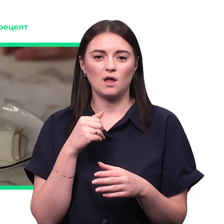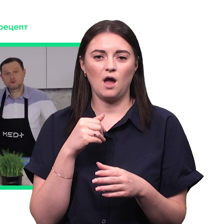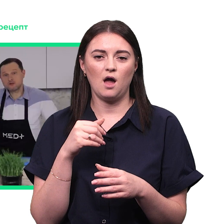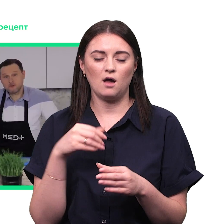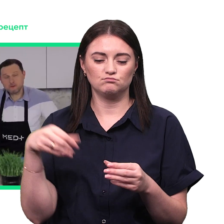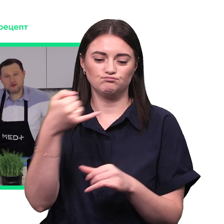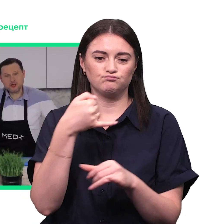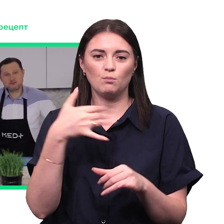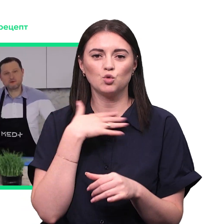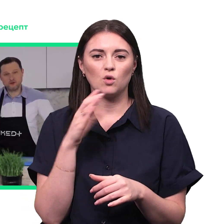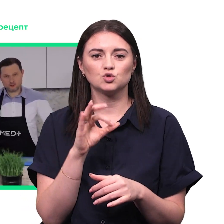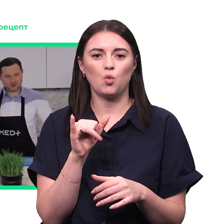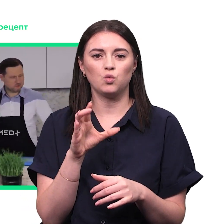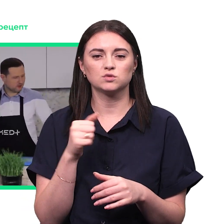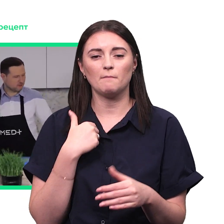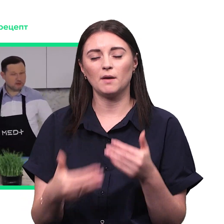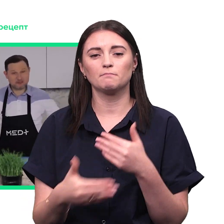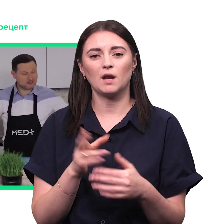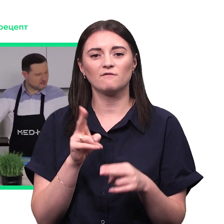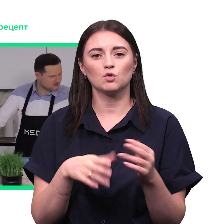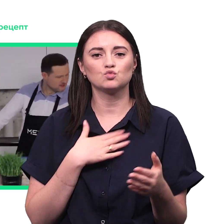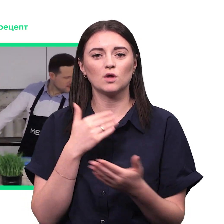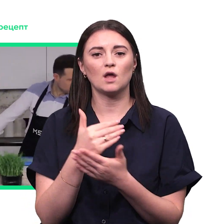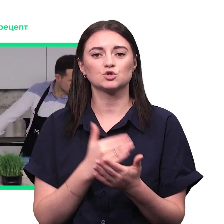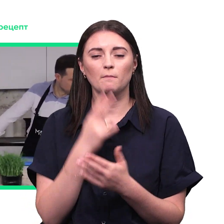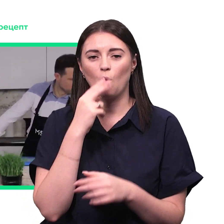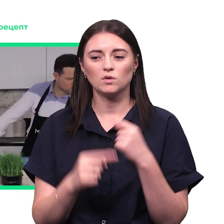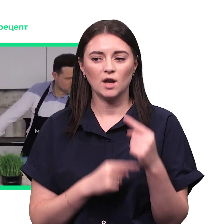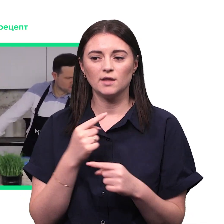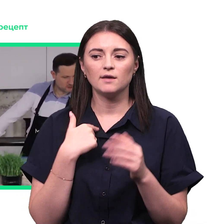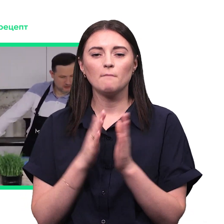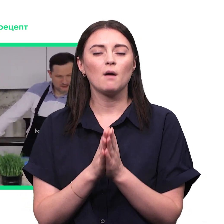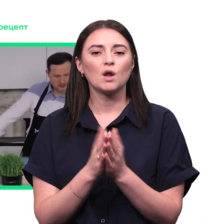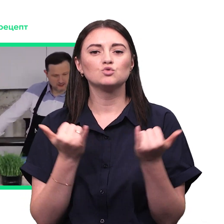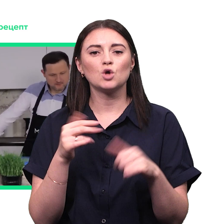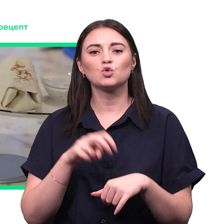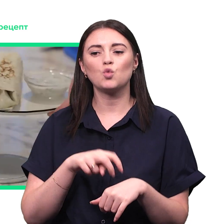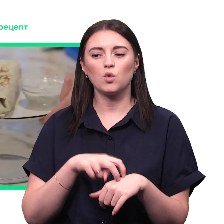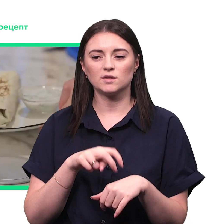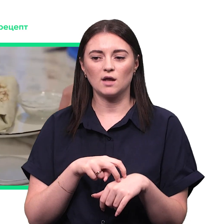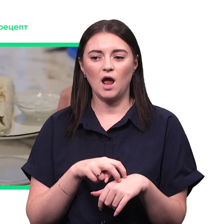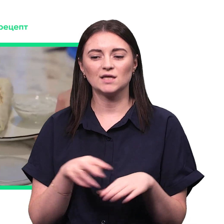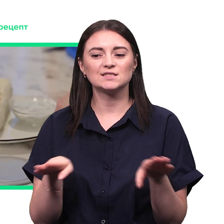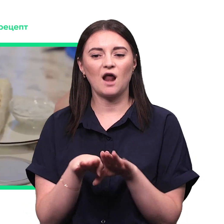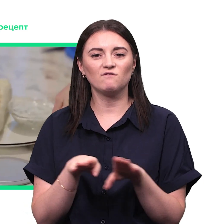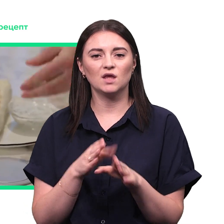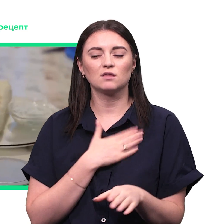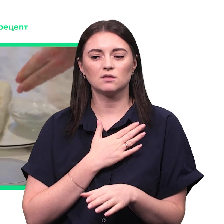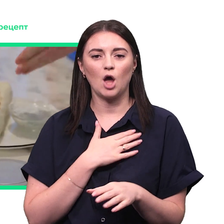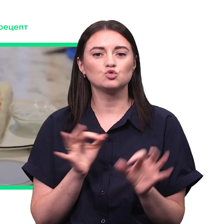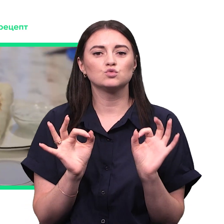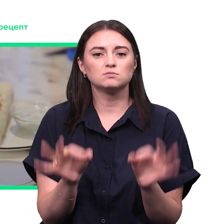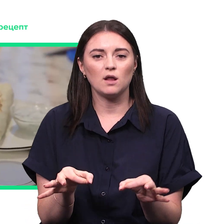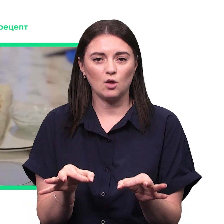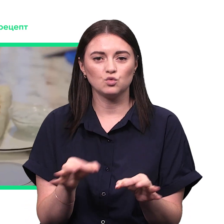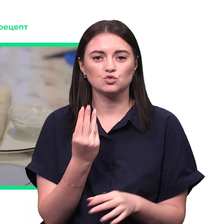соуса. Друзья, мы приближаемся к финишу нашей программы и по традиции... Я попрошу сейчас доктора Тиграна сравнить нашу